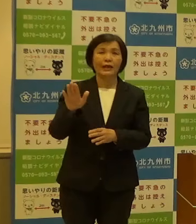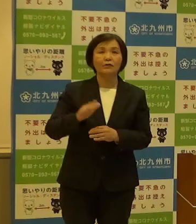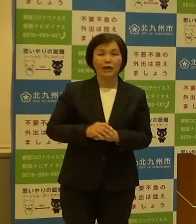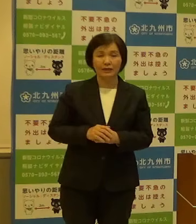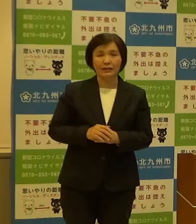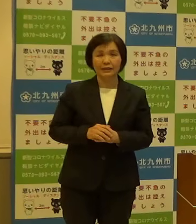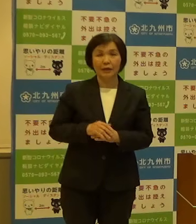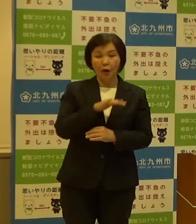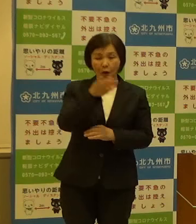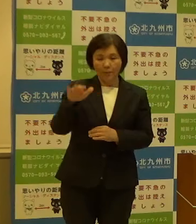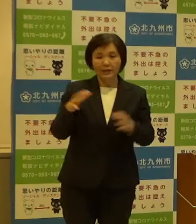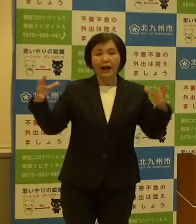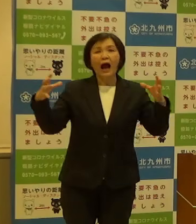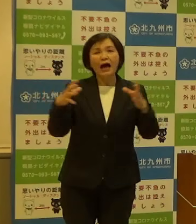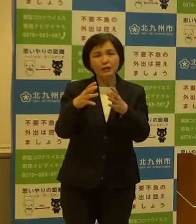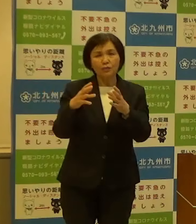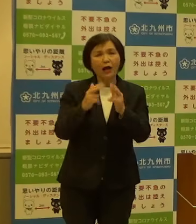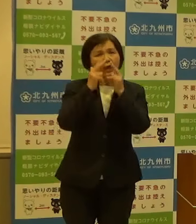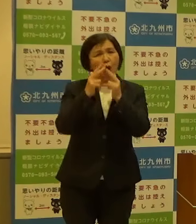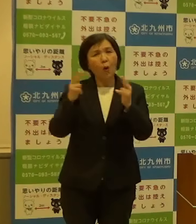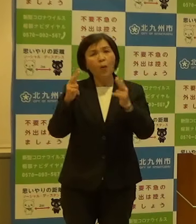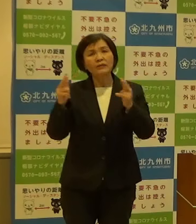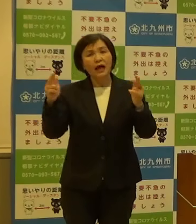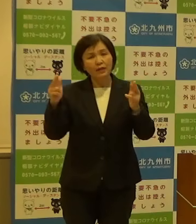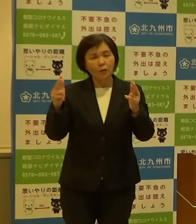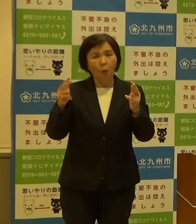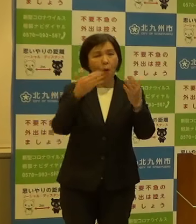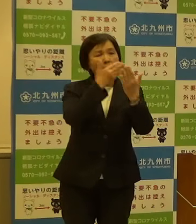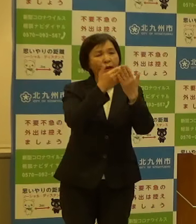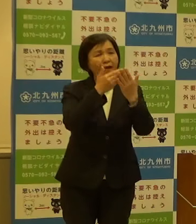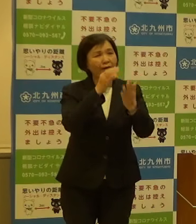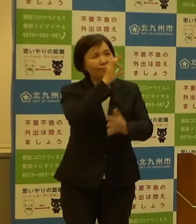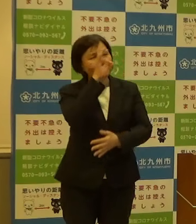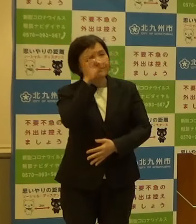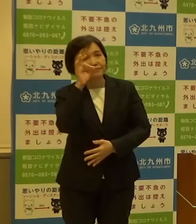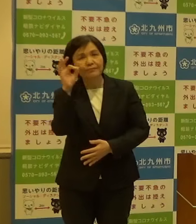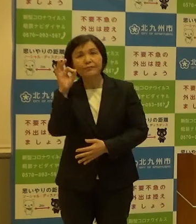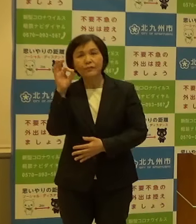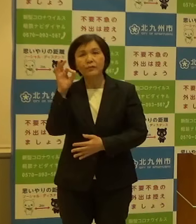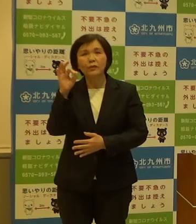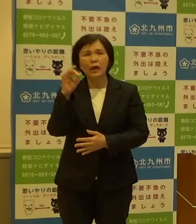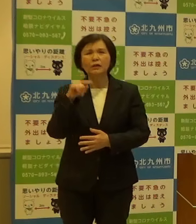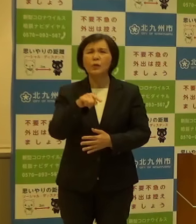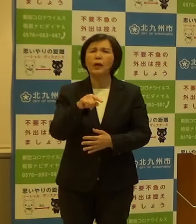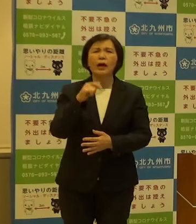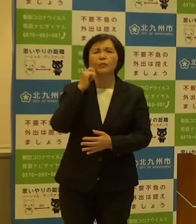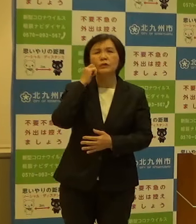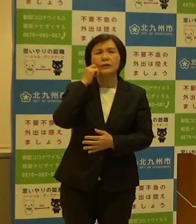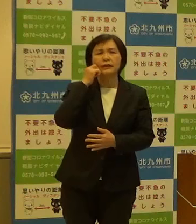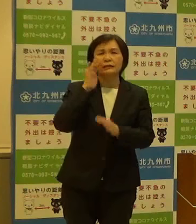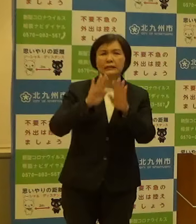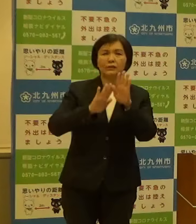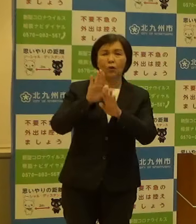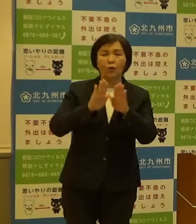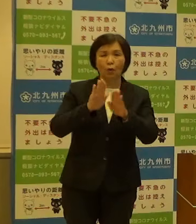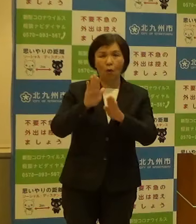やそうした展覧会を楽しみ鑑賞するということは難しいかもしれませんが、この機会に